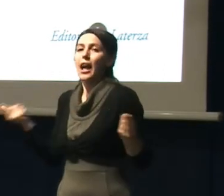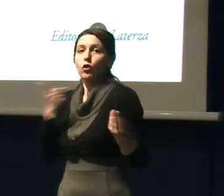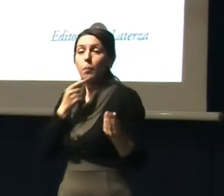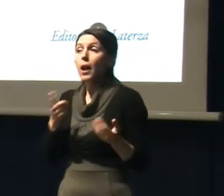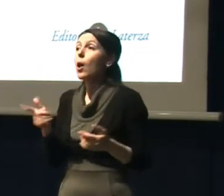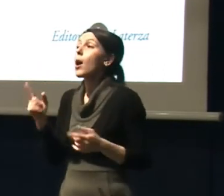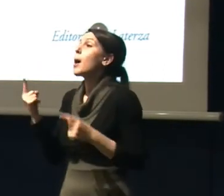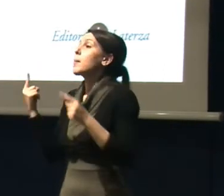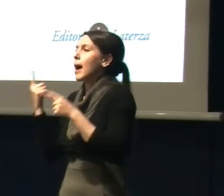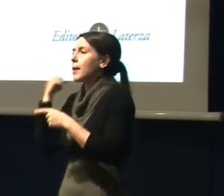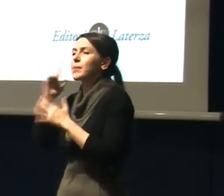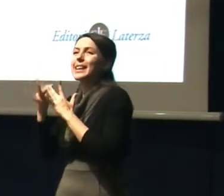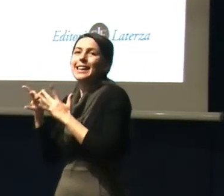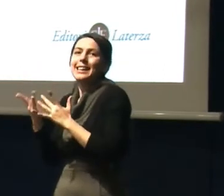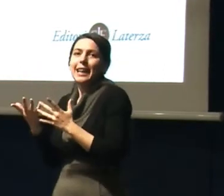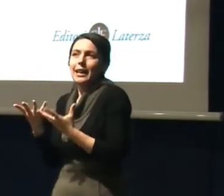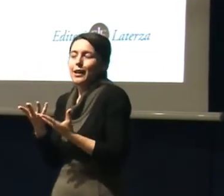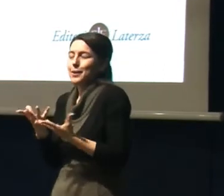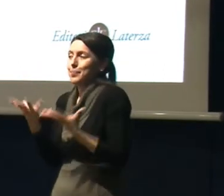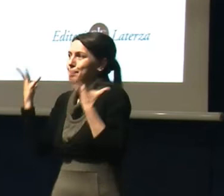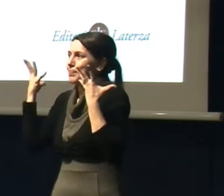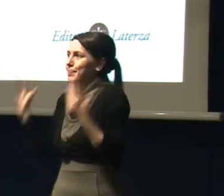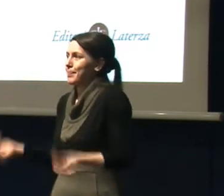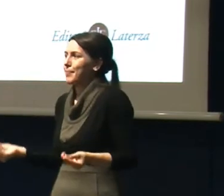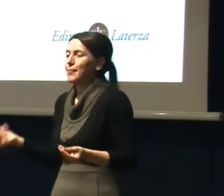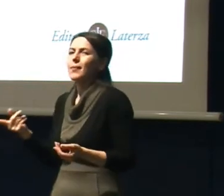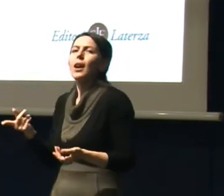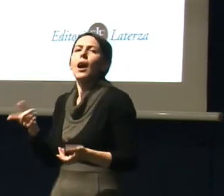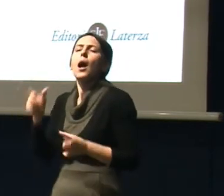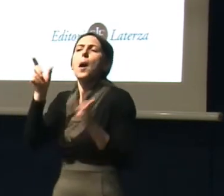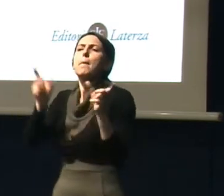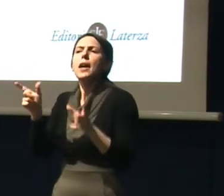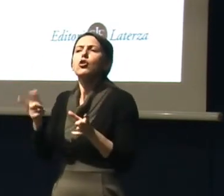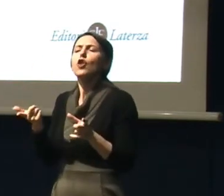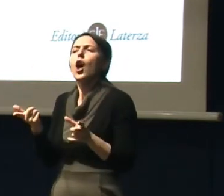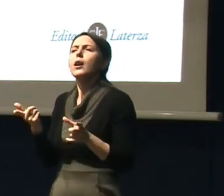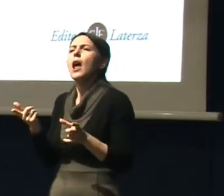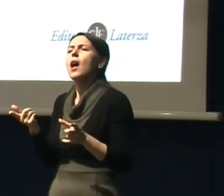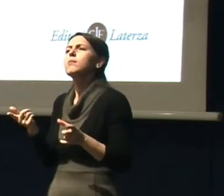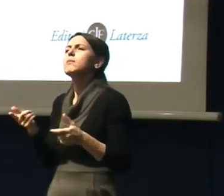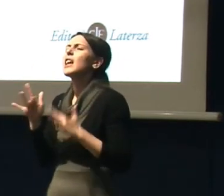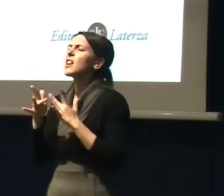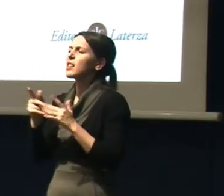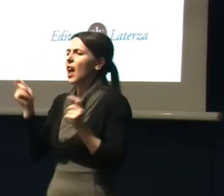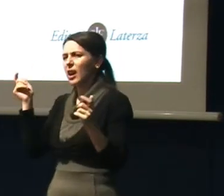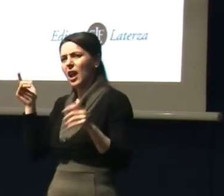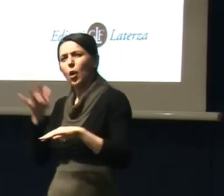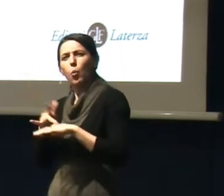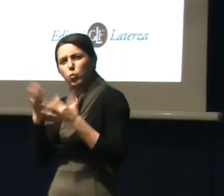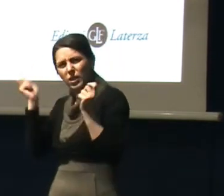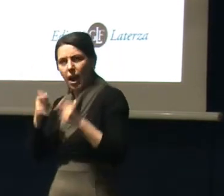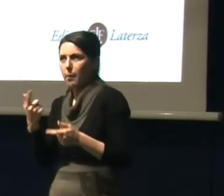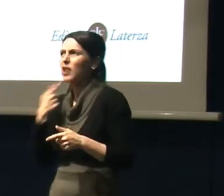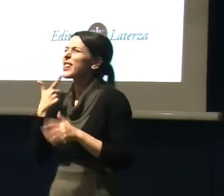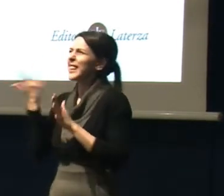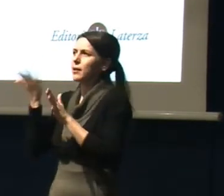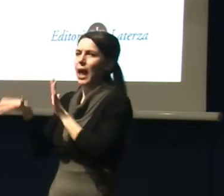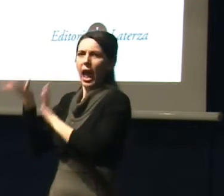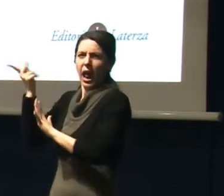internet c'è tutto però volendo e la gente informata alfabetizzata che sa usare internet è in grado le elite è in grado